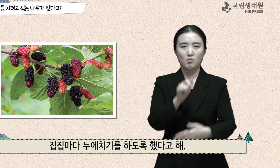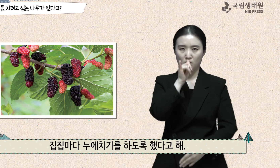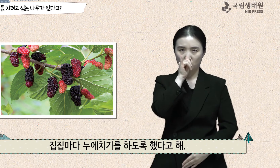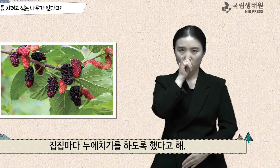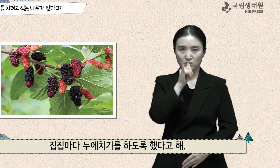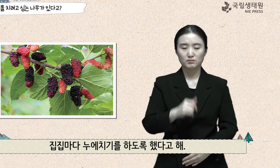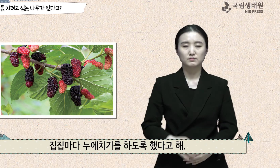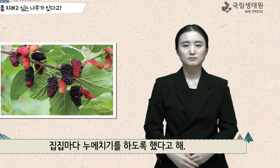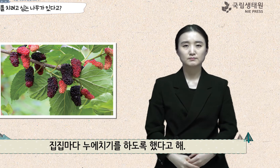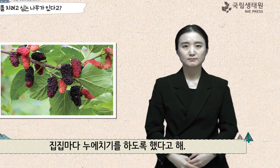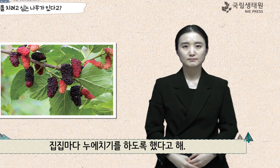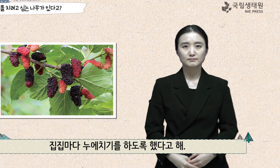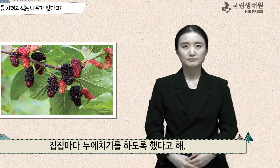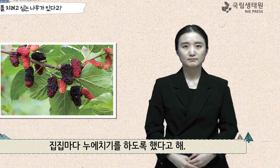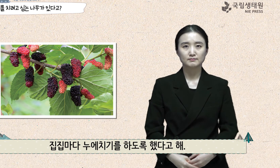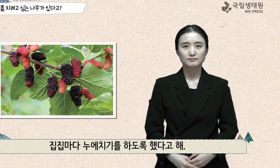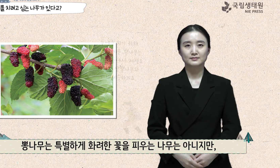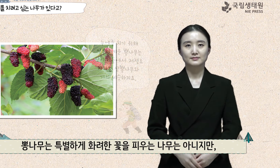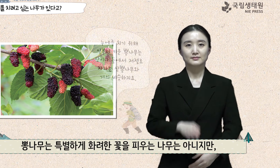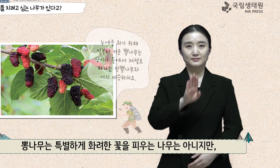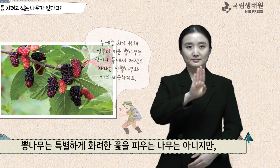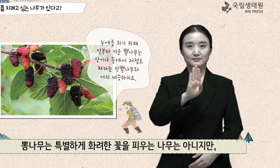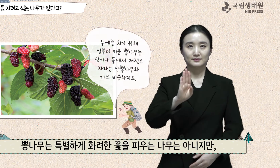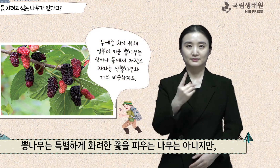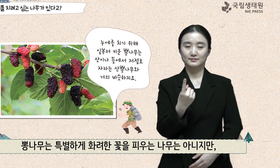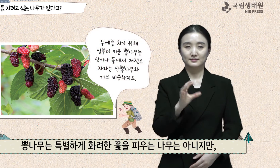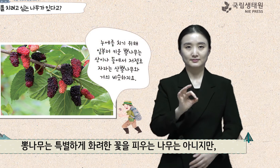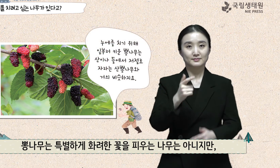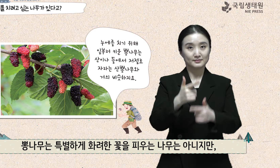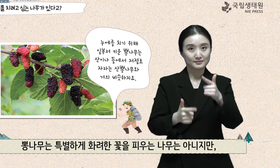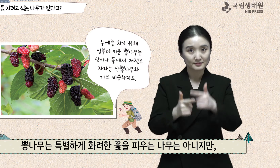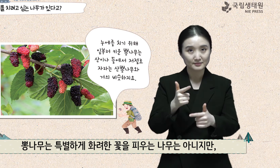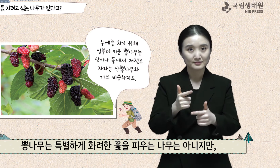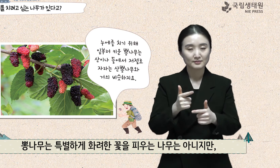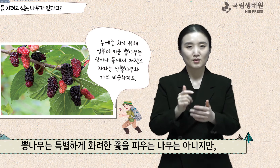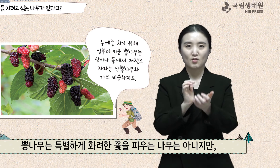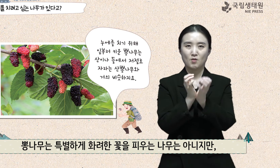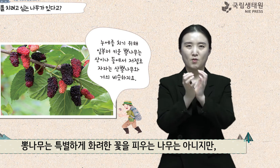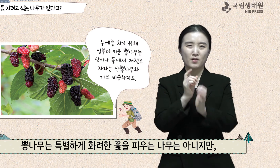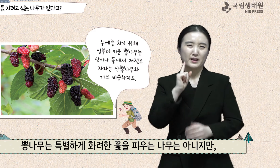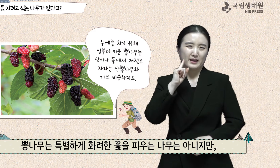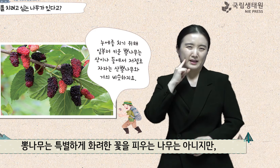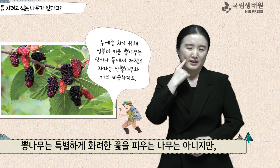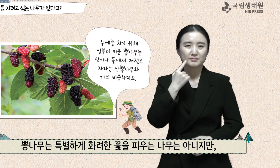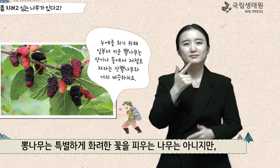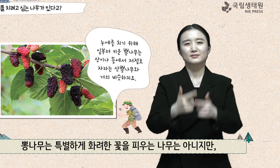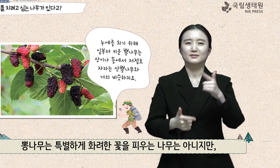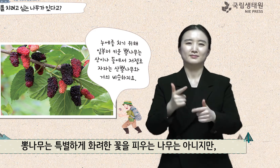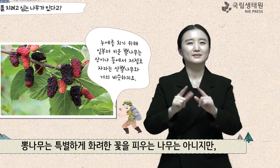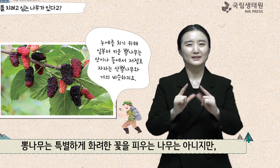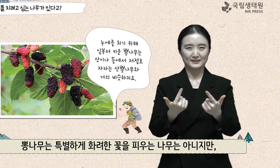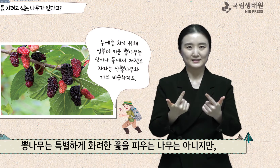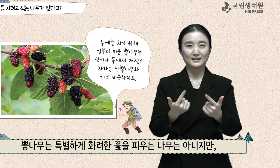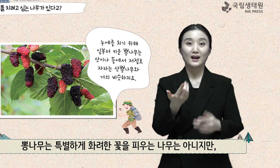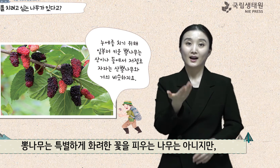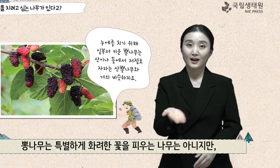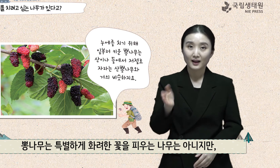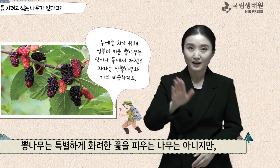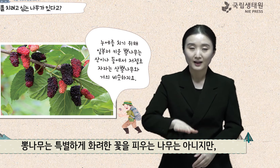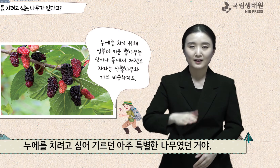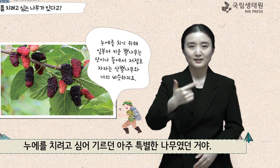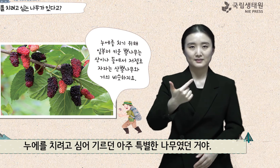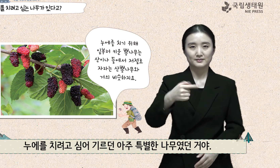집집마다 누에 치기를 하도록 했다고 해 뽕나무는 특별하게 화려한 꽃을 피우는 나무는